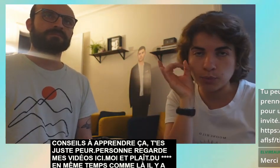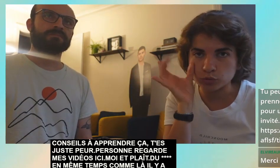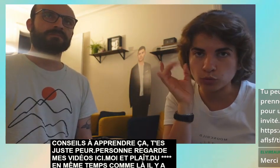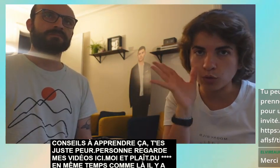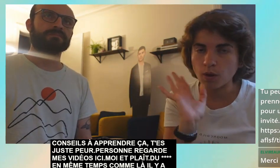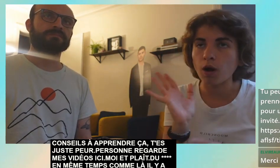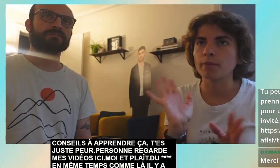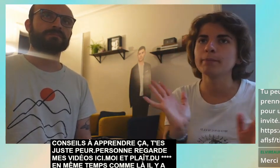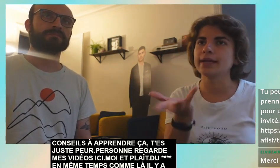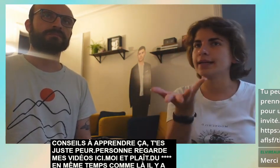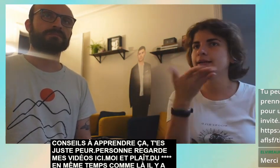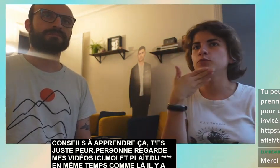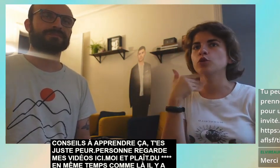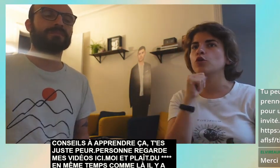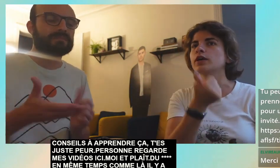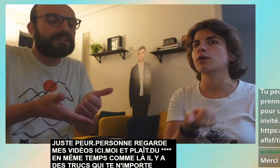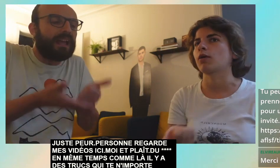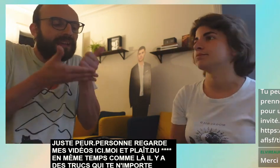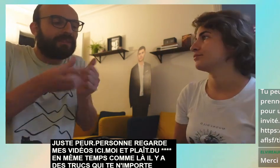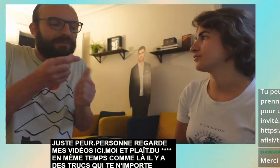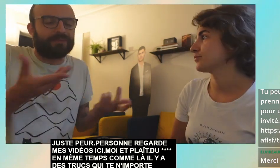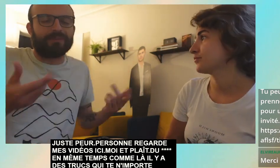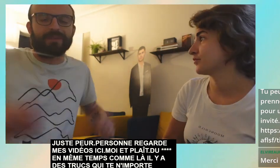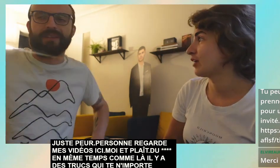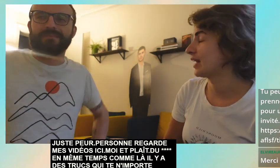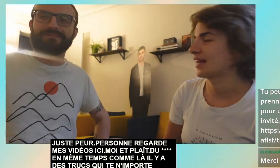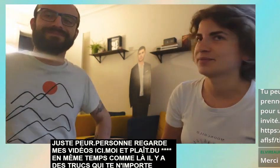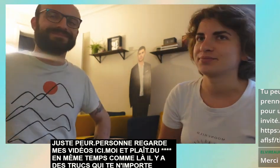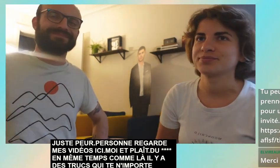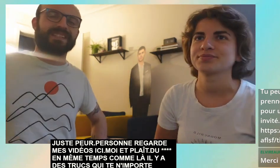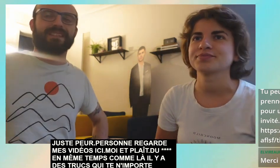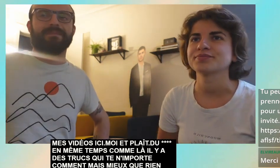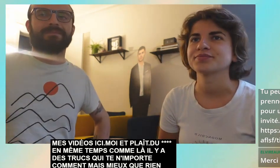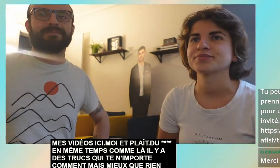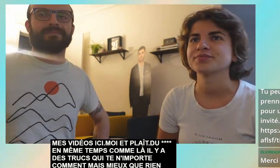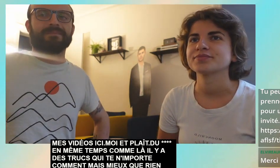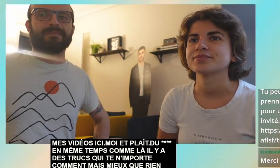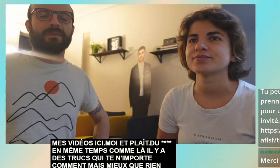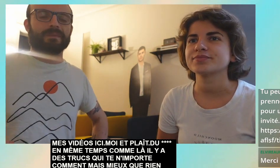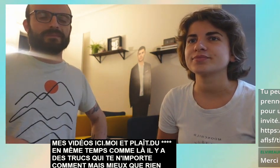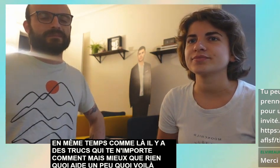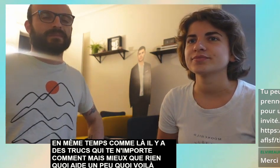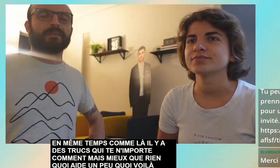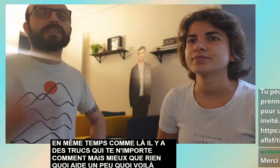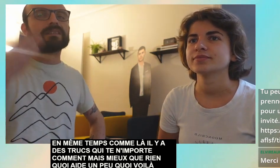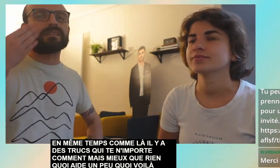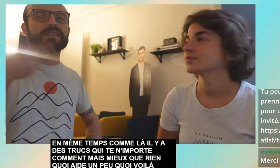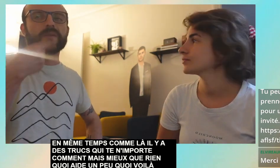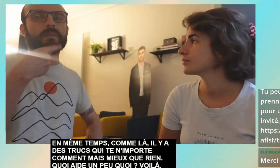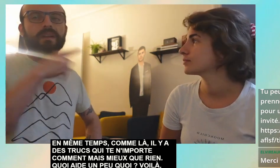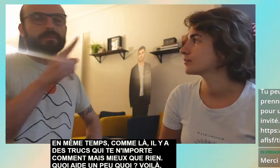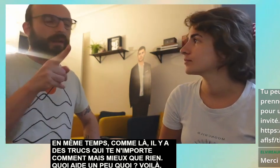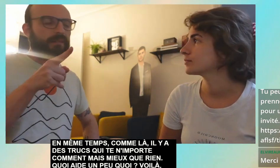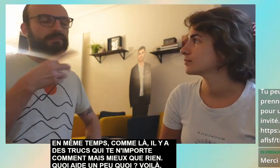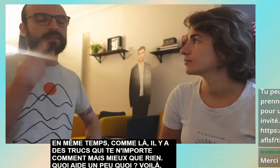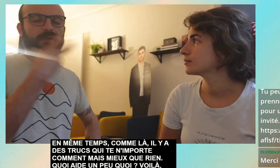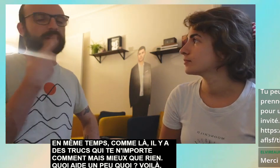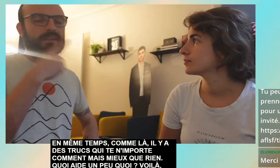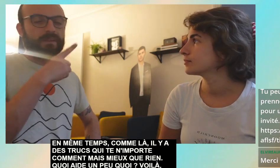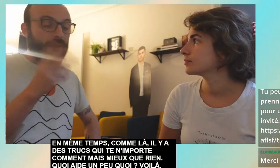n'importe comment, mais mieux que rien, quoi. Aide un peu quoi. Voilà. Voilà. C'est ça. Oui. En fait, si on parlait pas, on ne réalisait pas,